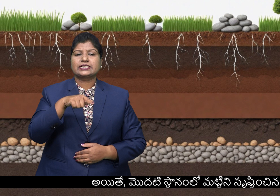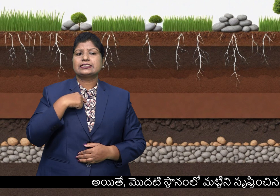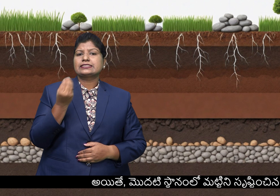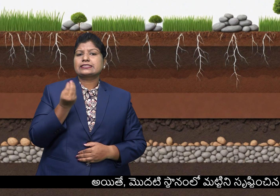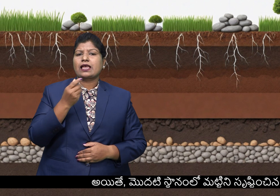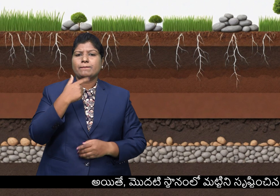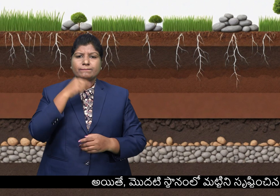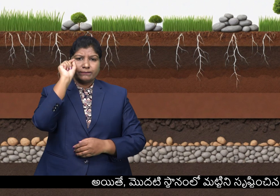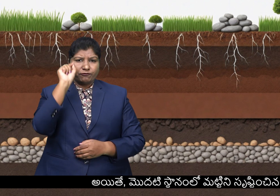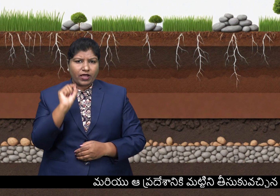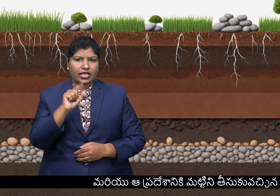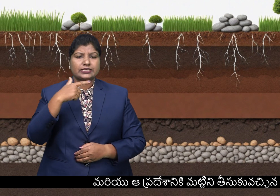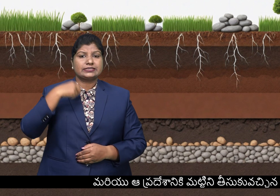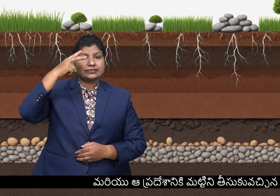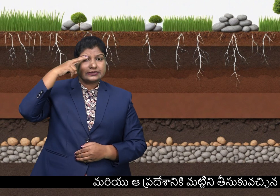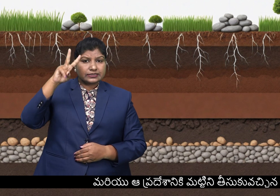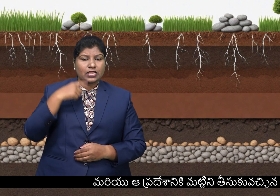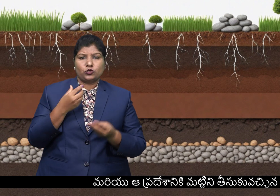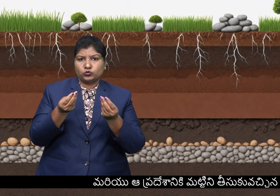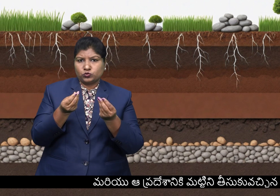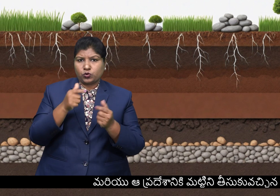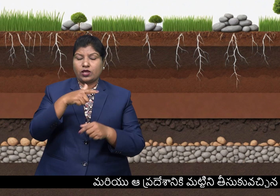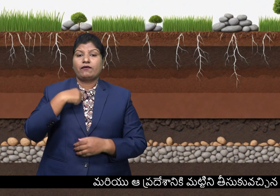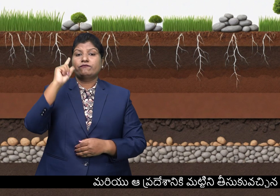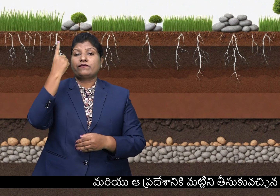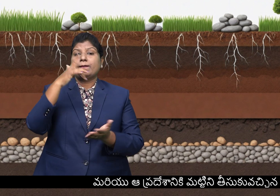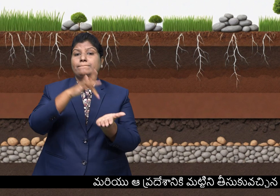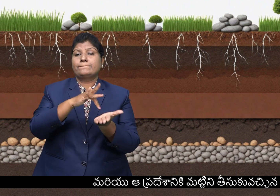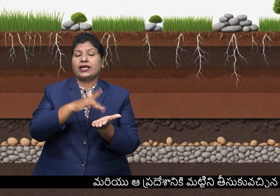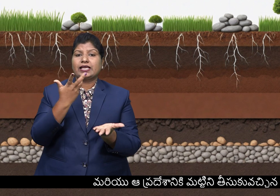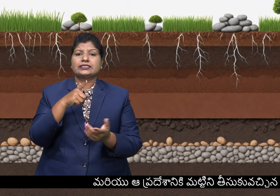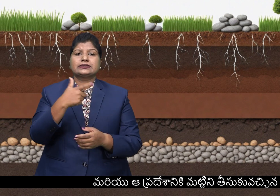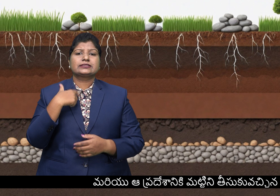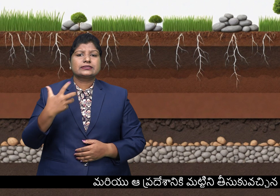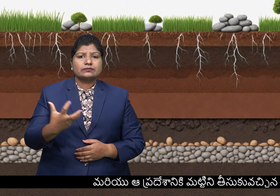మట్టిని సృష్టించిన మరియు ఆ ప్రదేశానికి మట్టిని తీసుకువచ్చిన